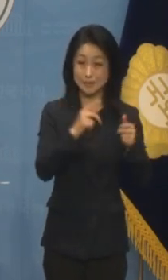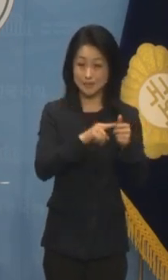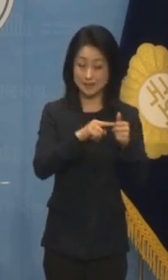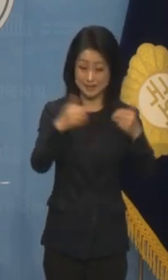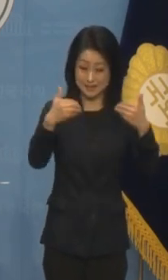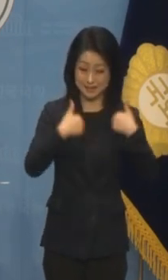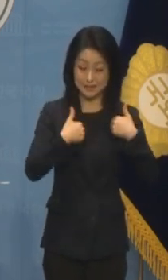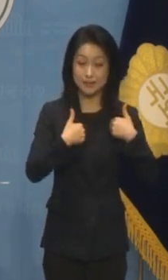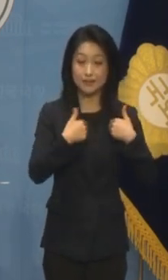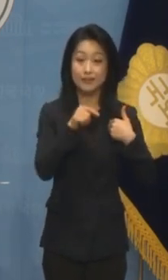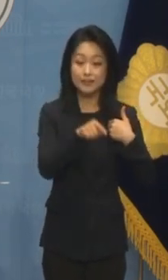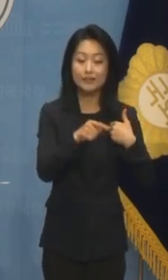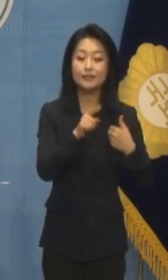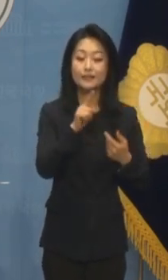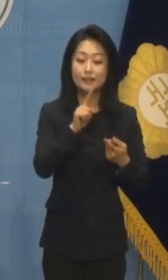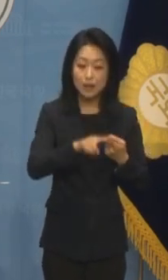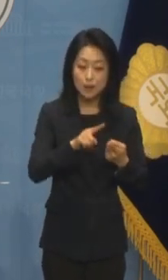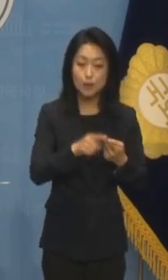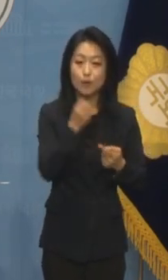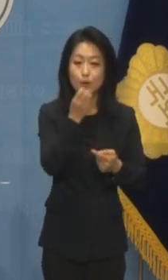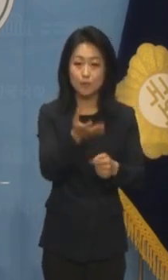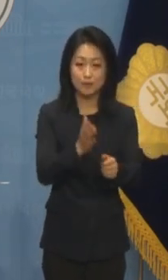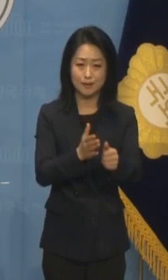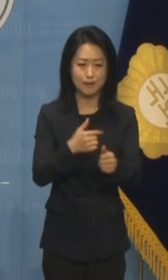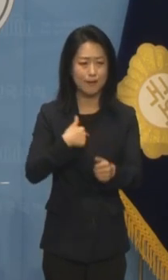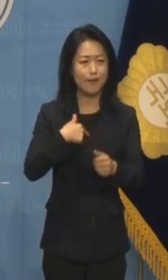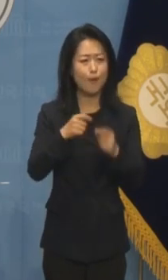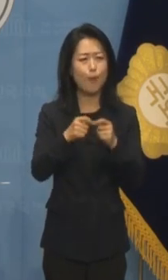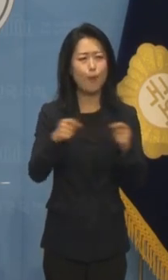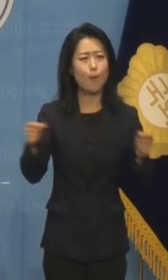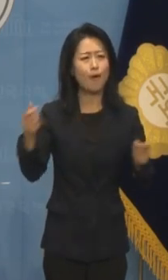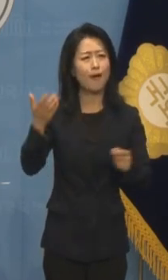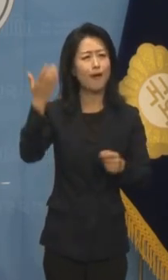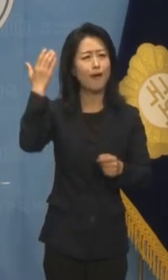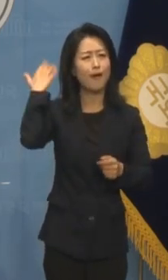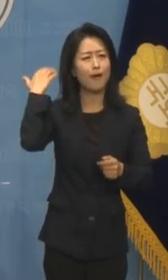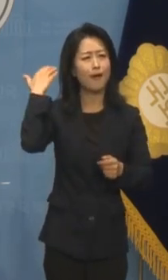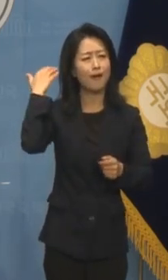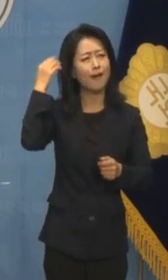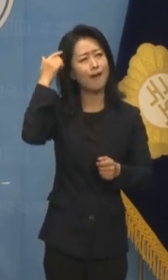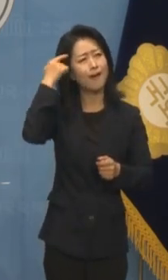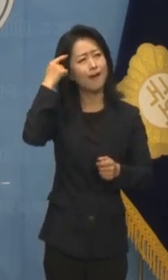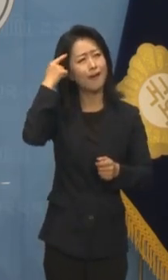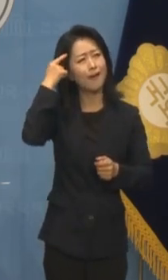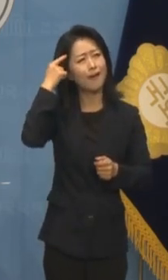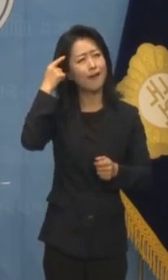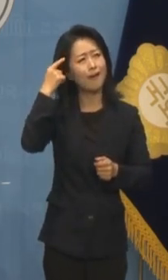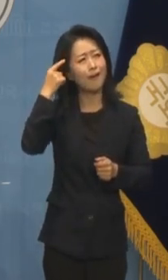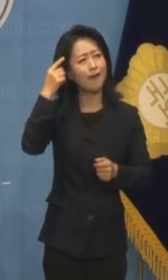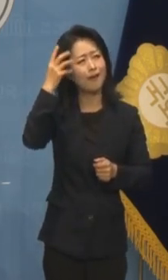갔잖아요. 너무 오래돼서 뭐 기억도 뭐 사실 크게 전혀 기억도 잘 안 나는데,